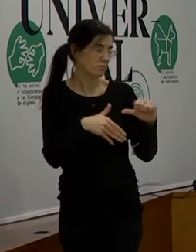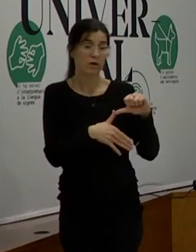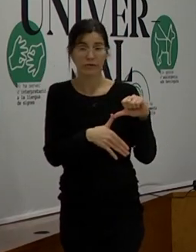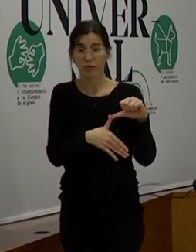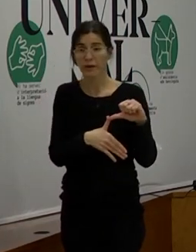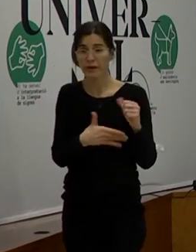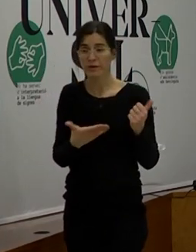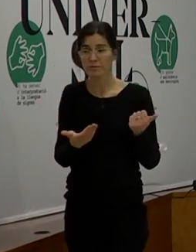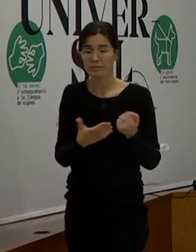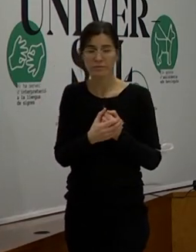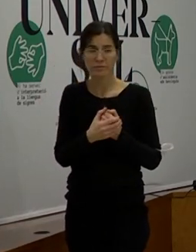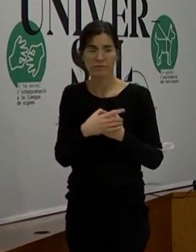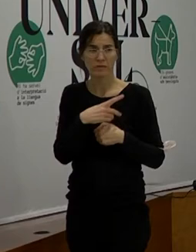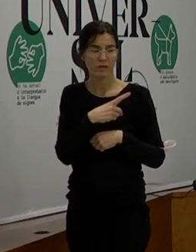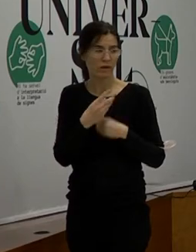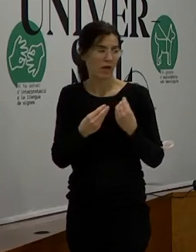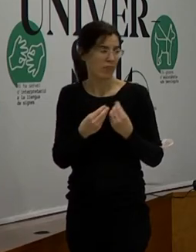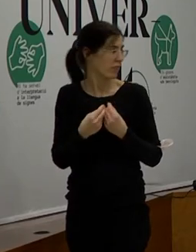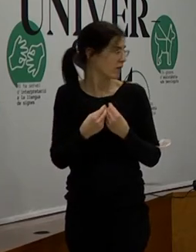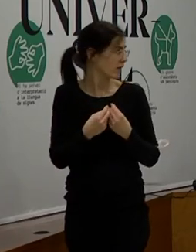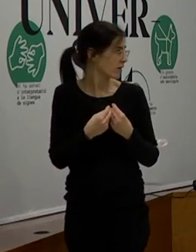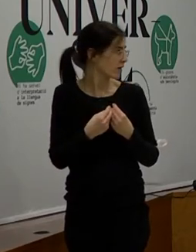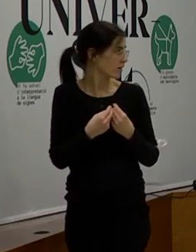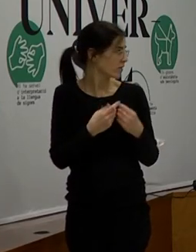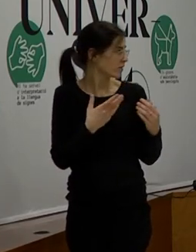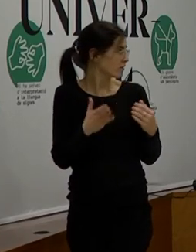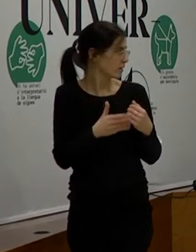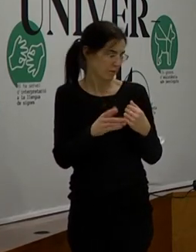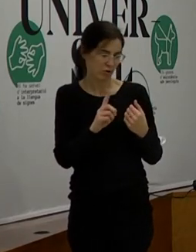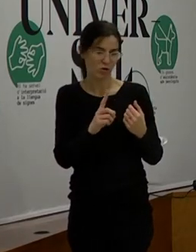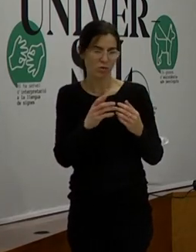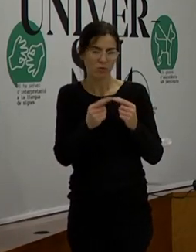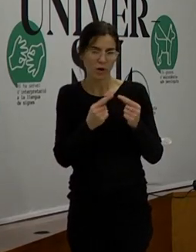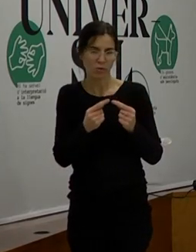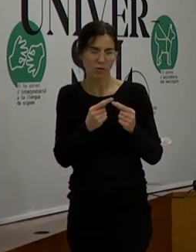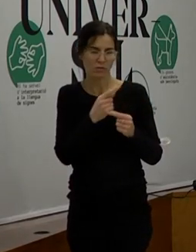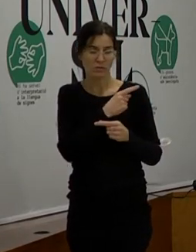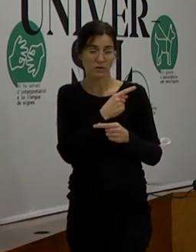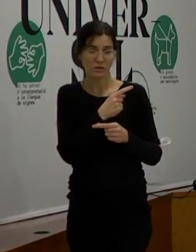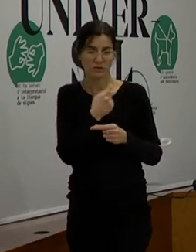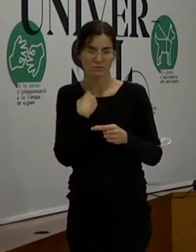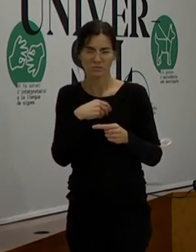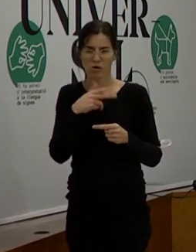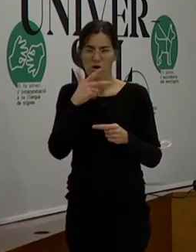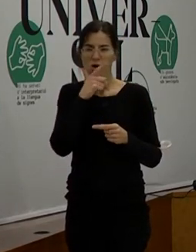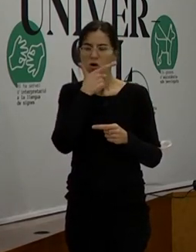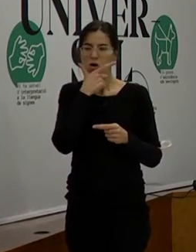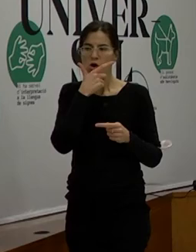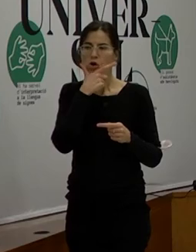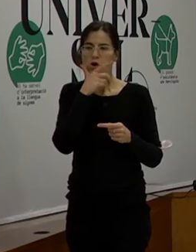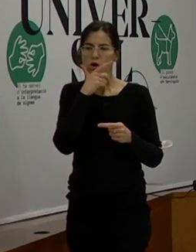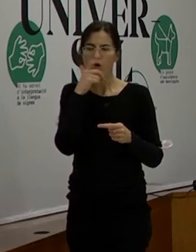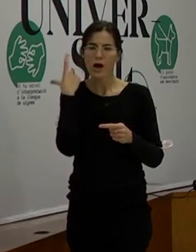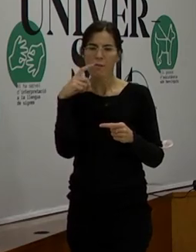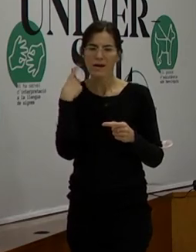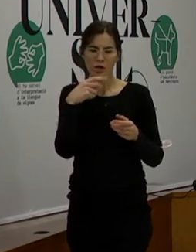Latinoamèrica. Han fet... A veure, Anna, no corris tant, sisplau. Tiren... Veus? Ells ho pinten de groc, ¿vale? Perquè